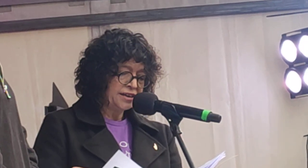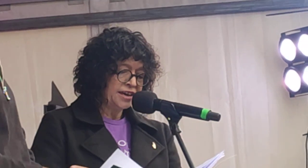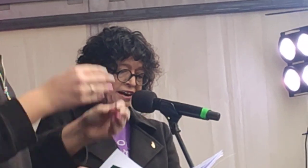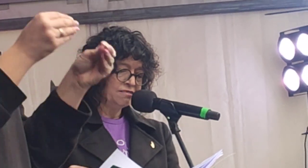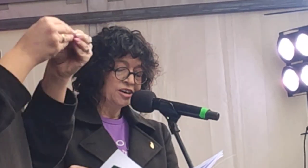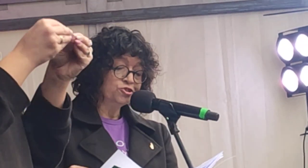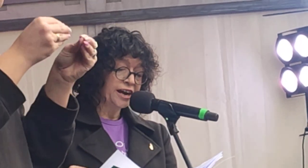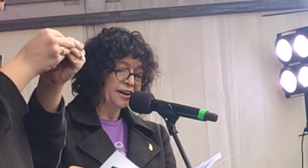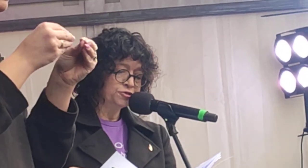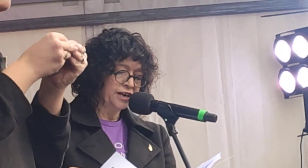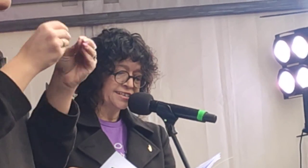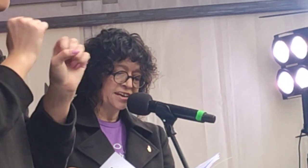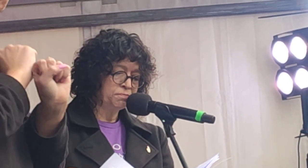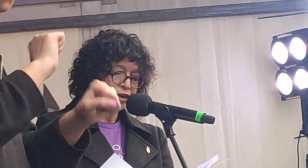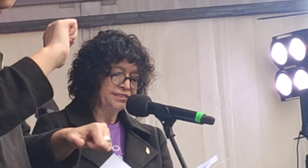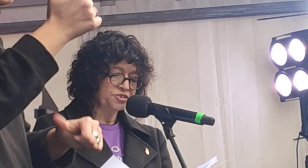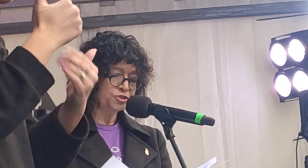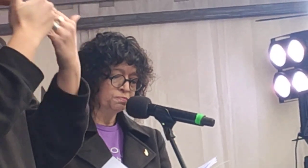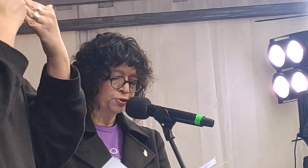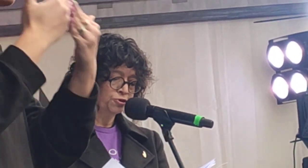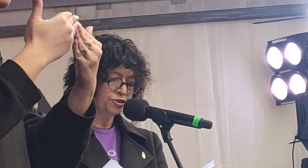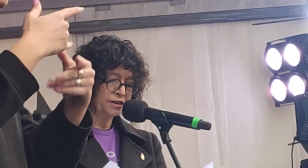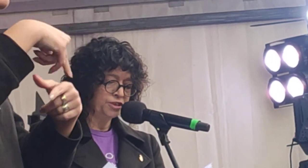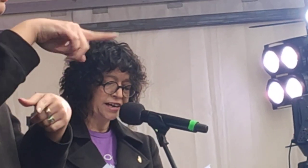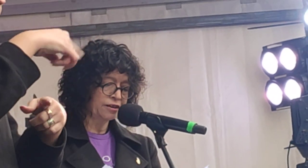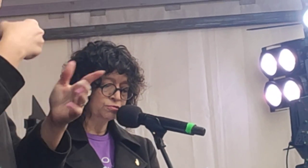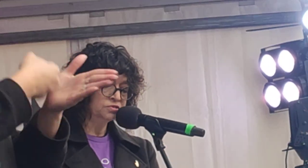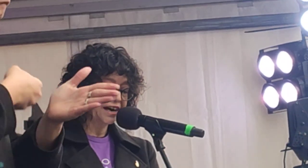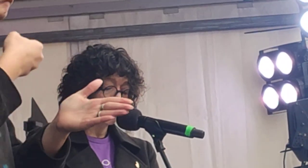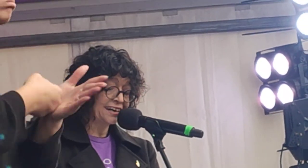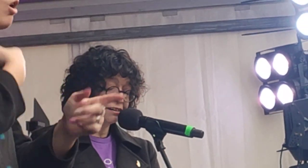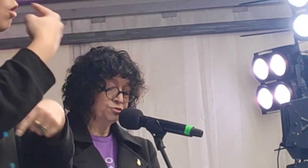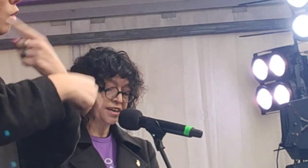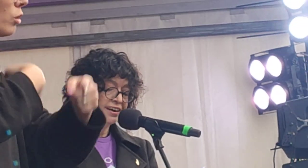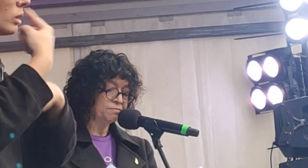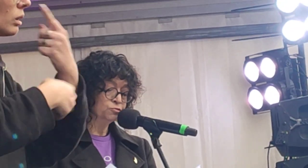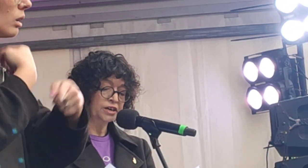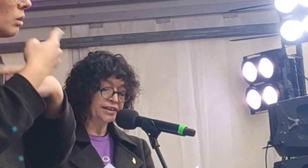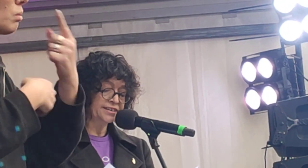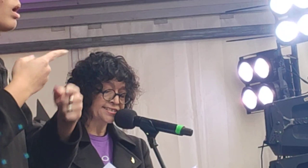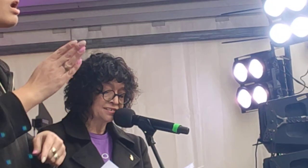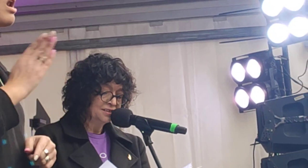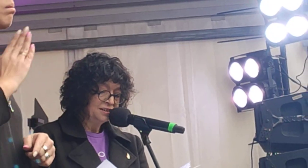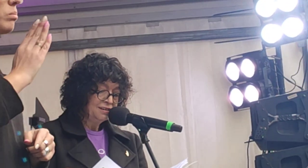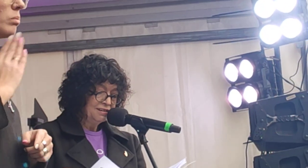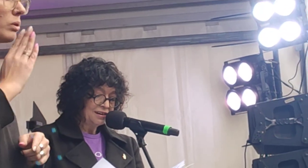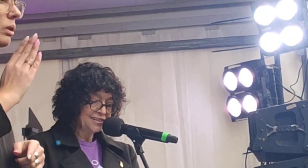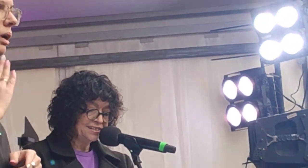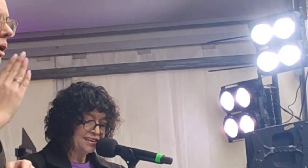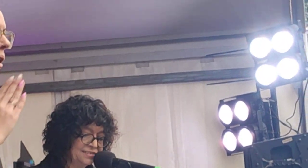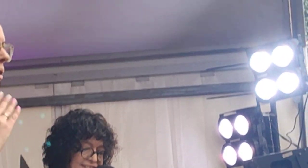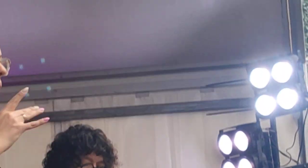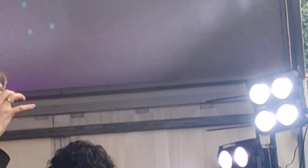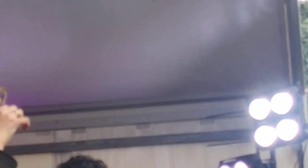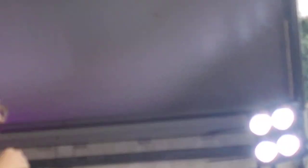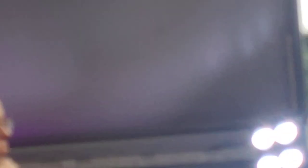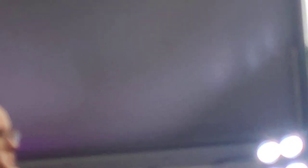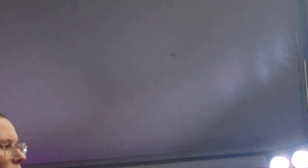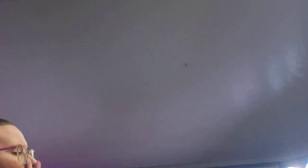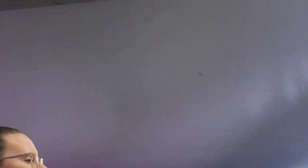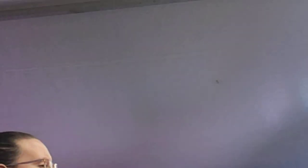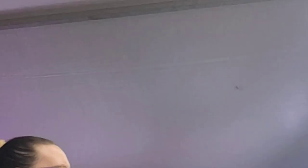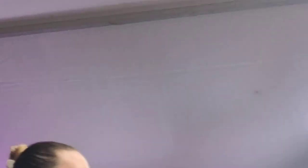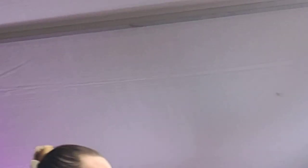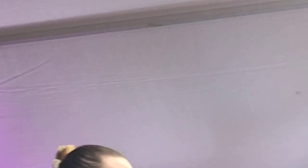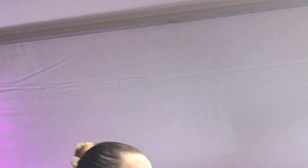Estimadas compañeras, lo han logrado, gracias por el tesón, por no claudicar nunca la causa de las mujeres resistentes al terrorismo